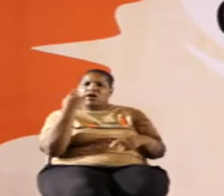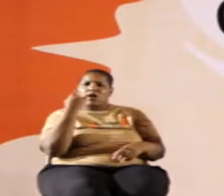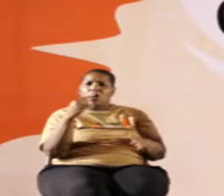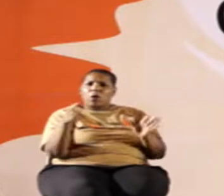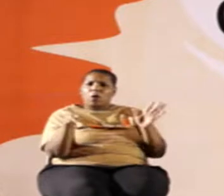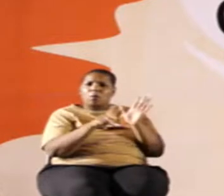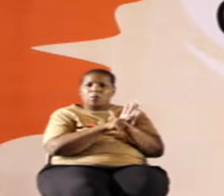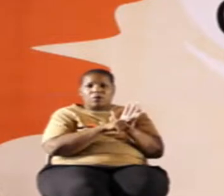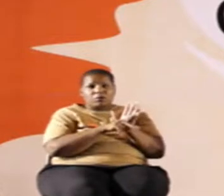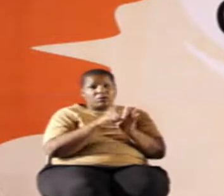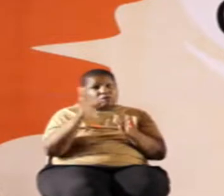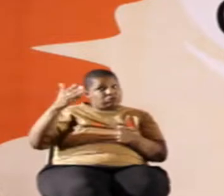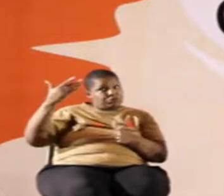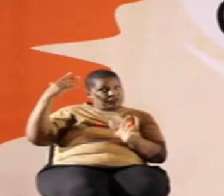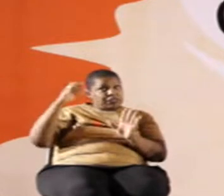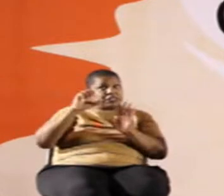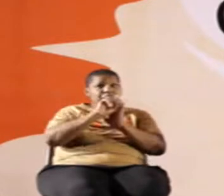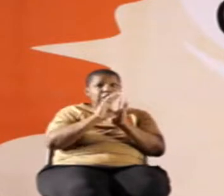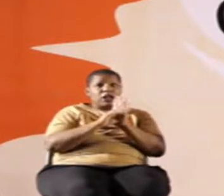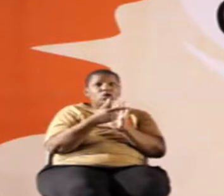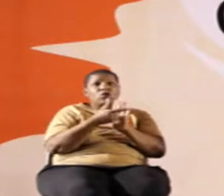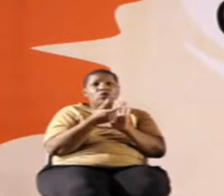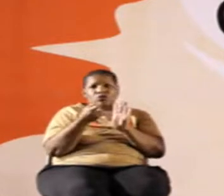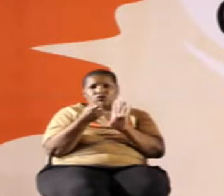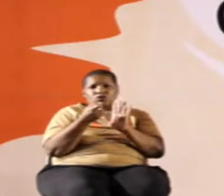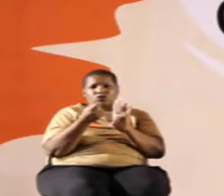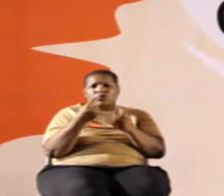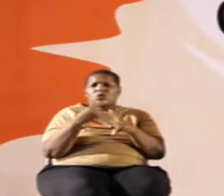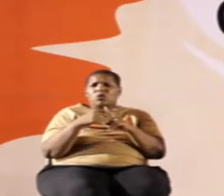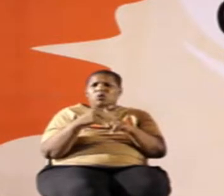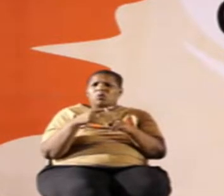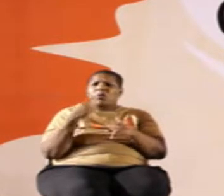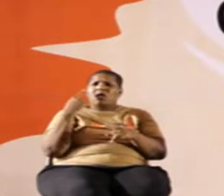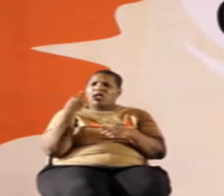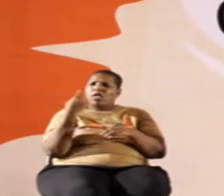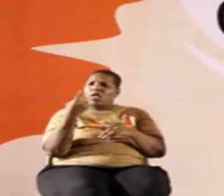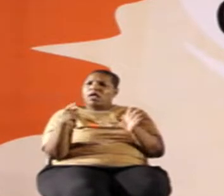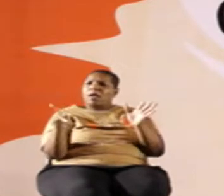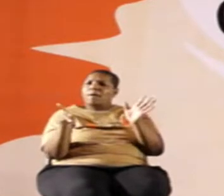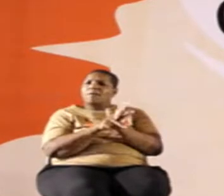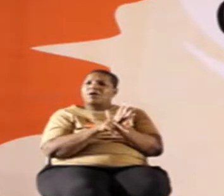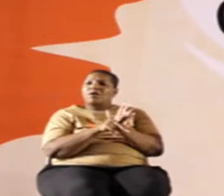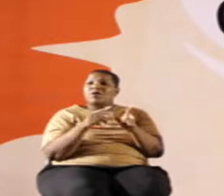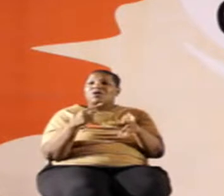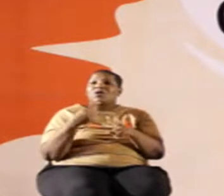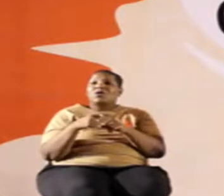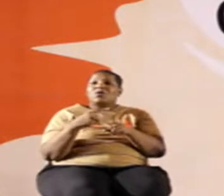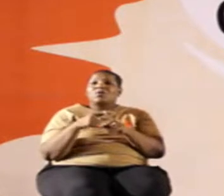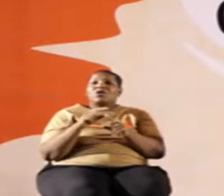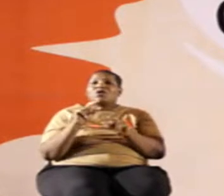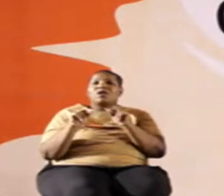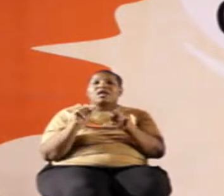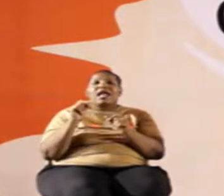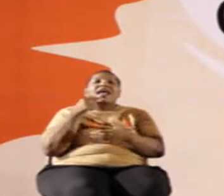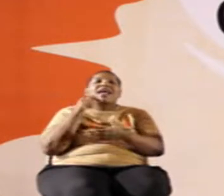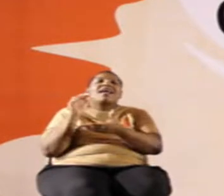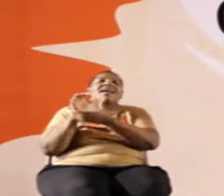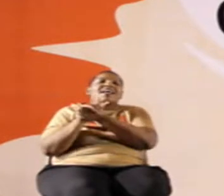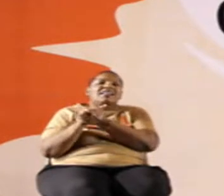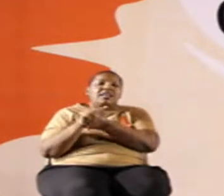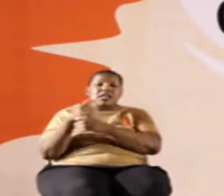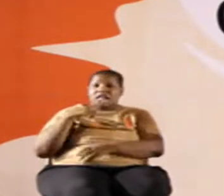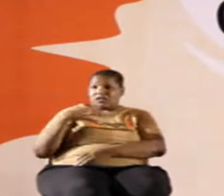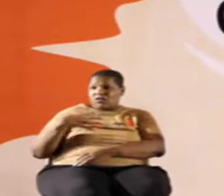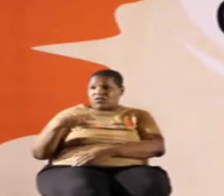própria. Isso é uma leitura do século XX. Por que quer ter uma leitura toda, uma sexualidade toda própria? Porque ela foi casada, teve